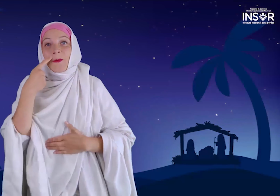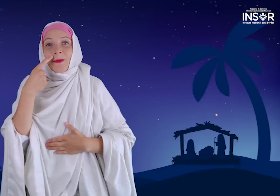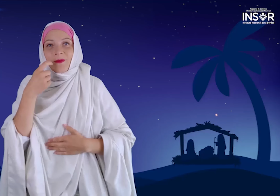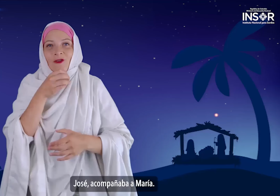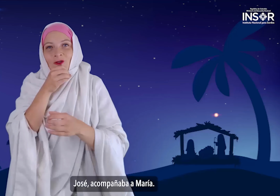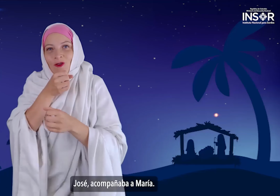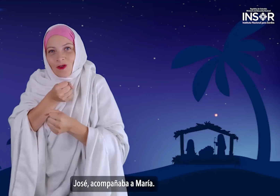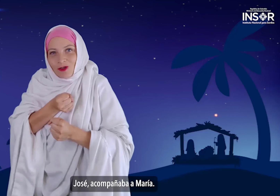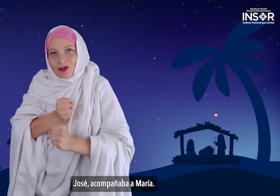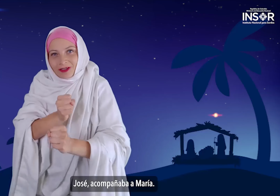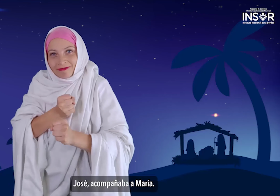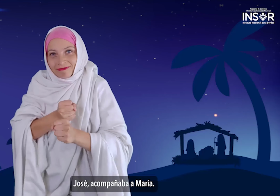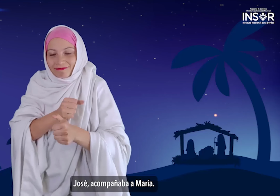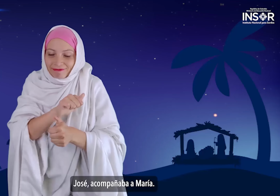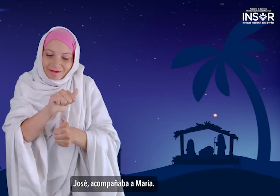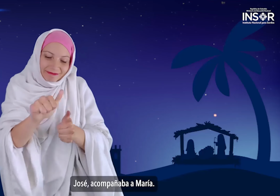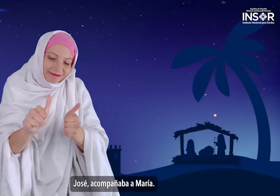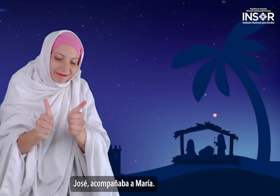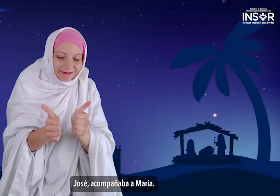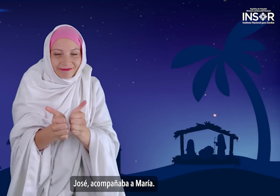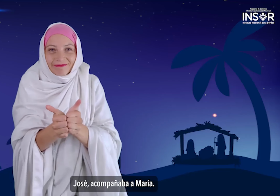José acompañaba a María.